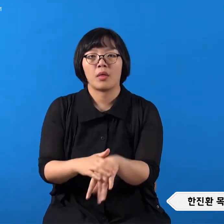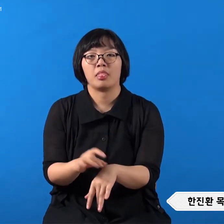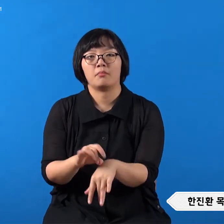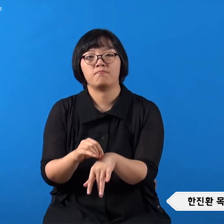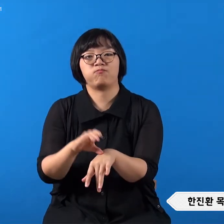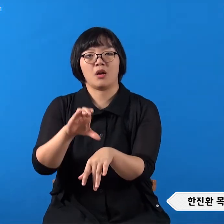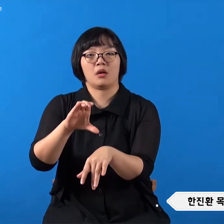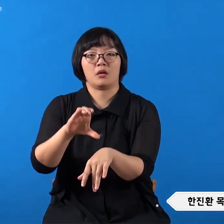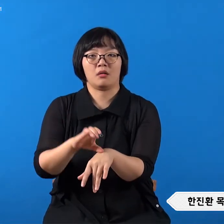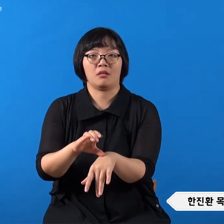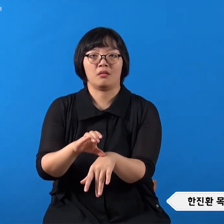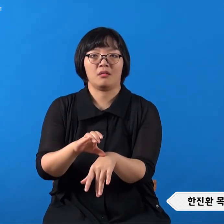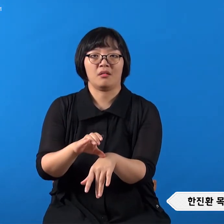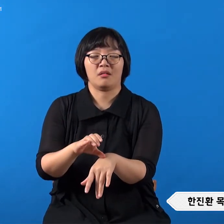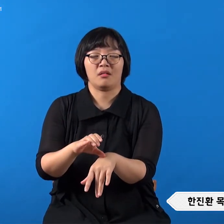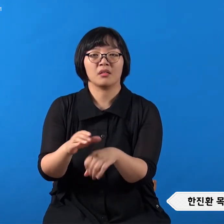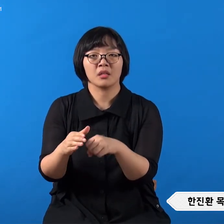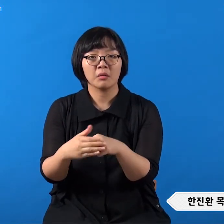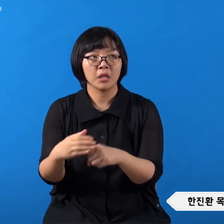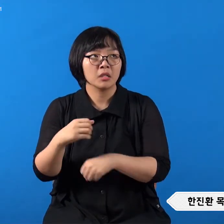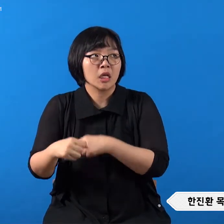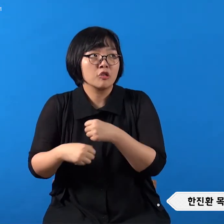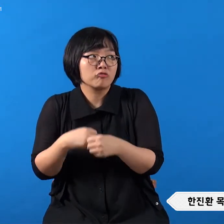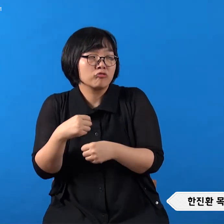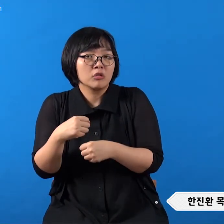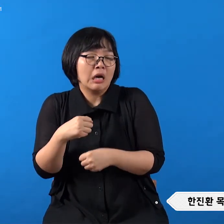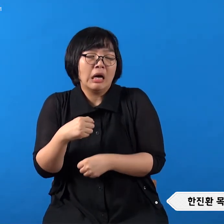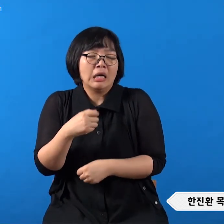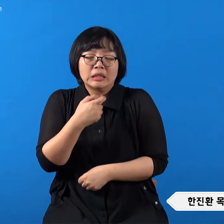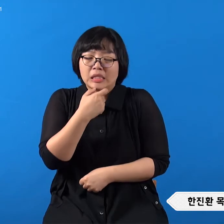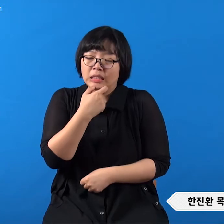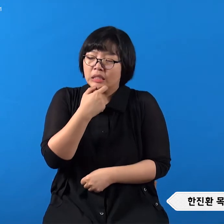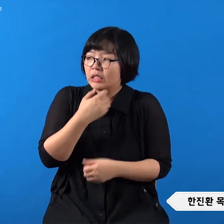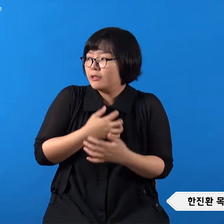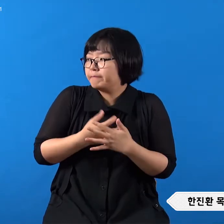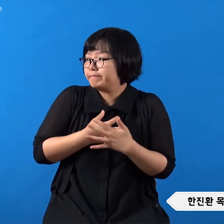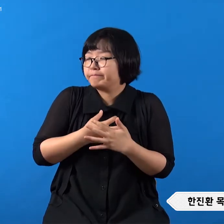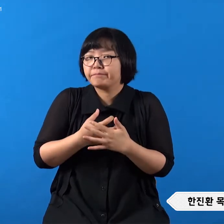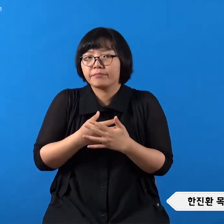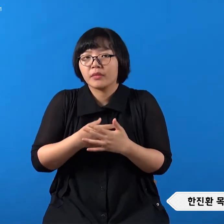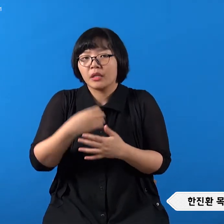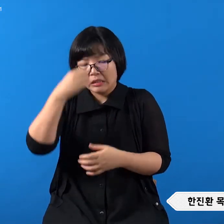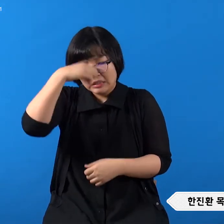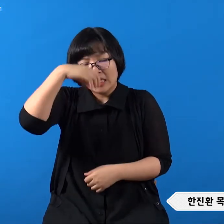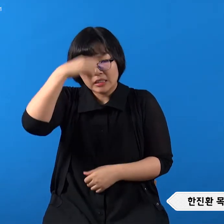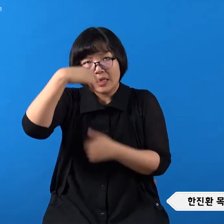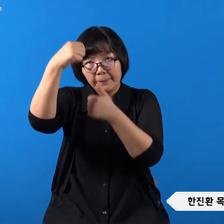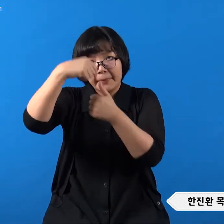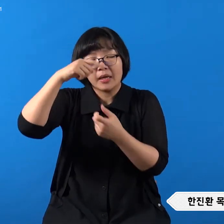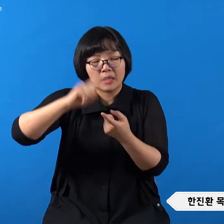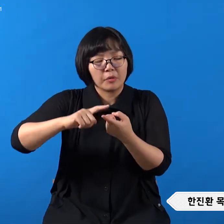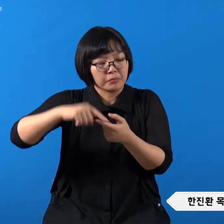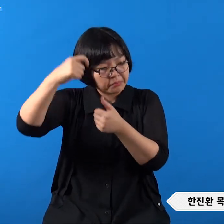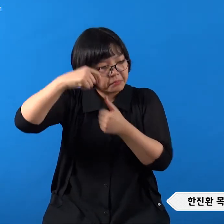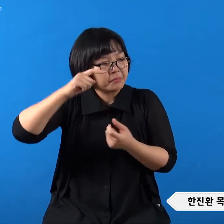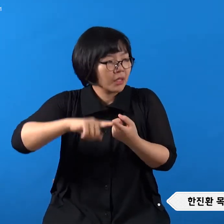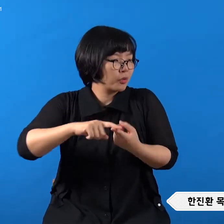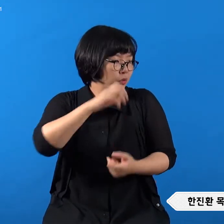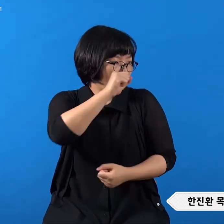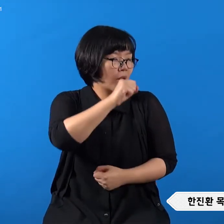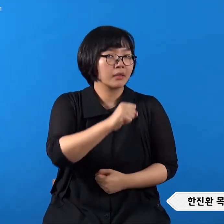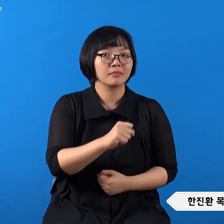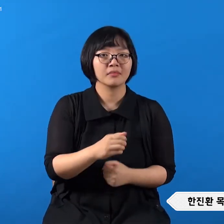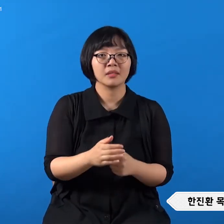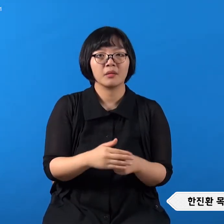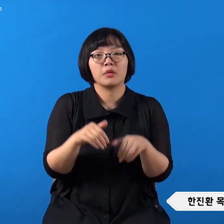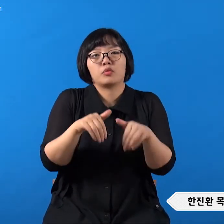노예 근성이 몸에 박혀가지고, 그래서 노예가 차라리 더 편하고 좋다 하면서 노예로 돌아가 버린